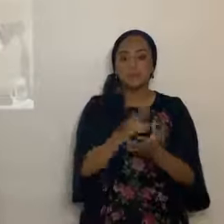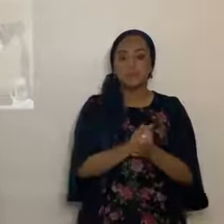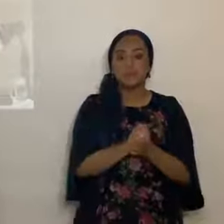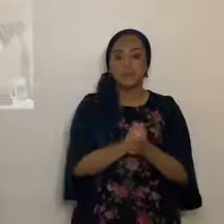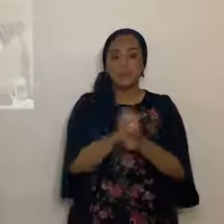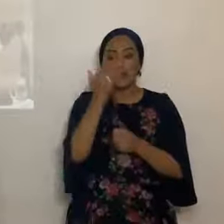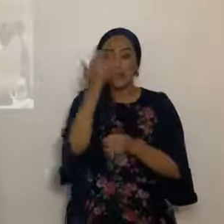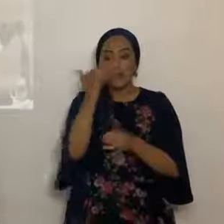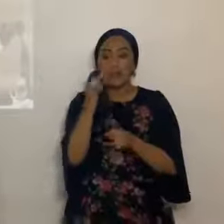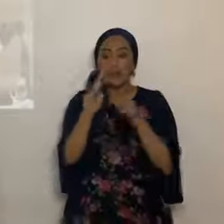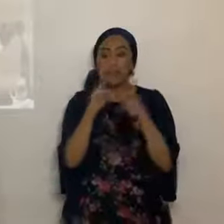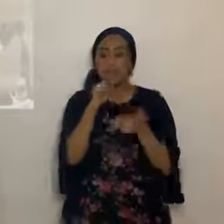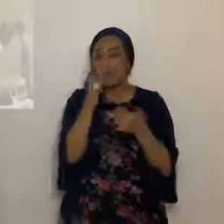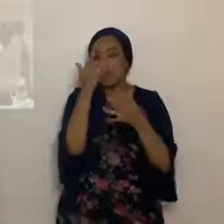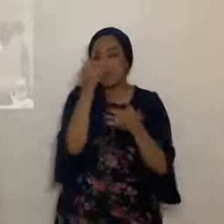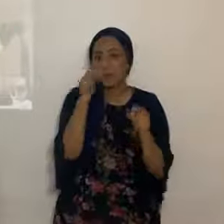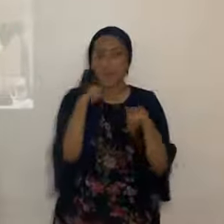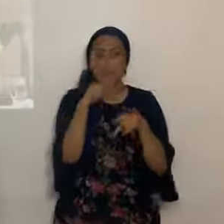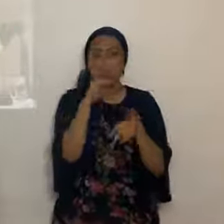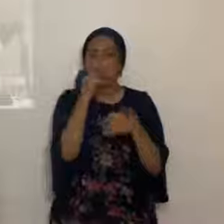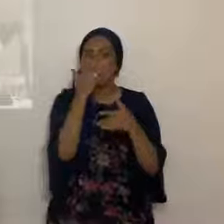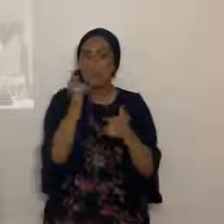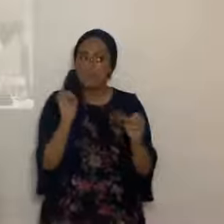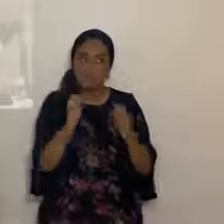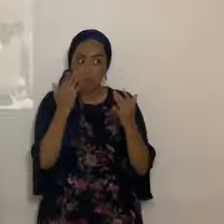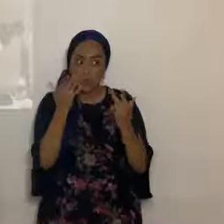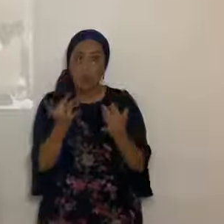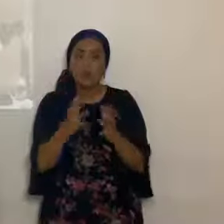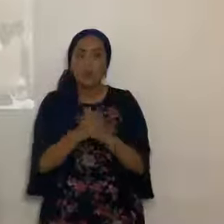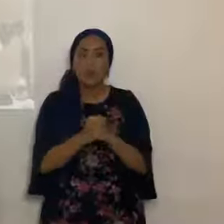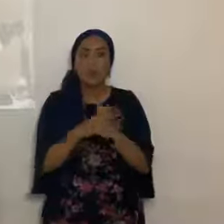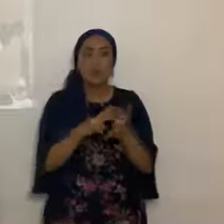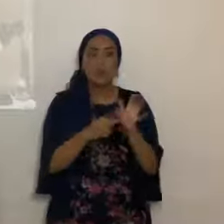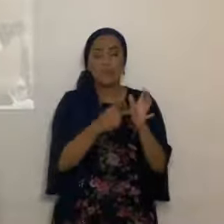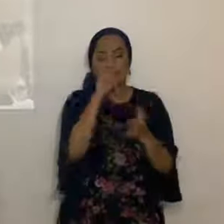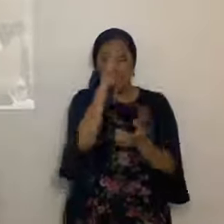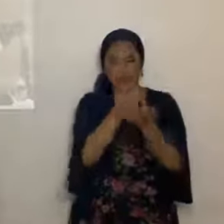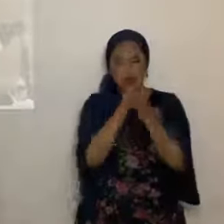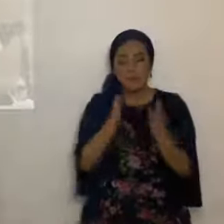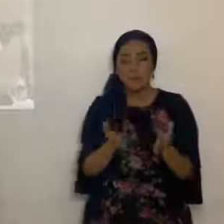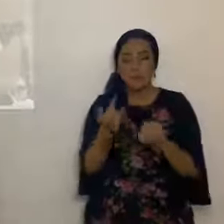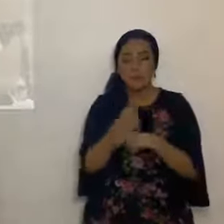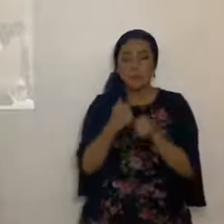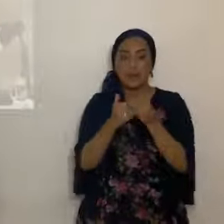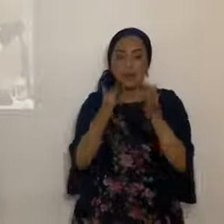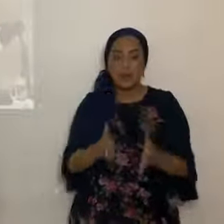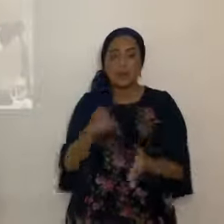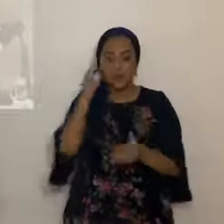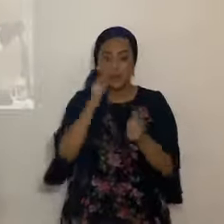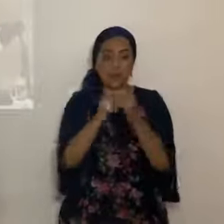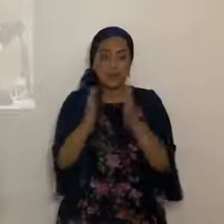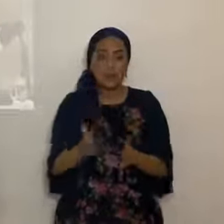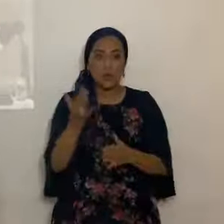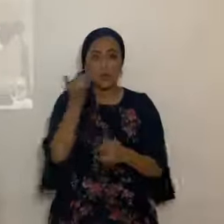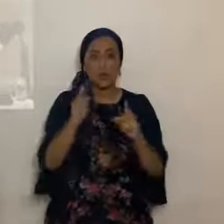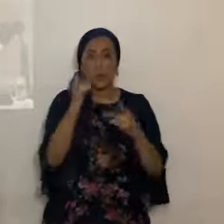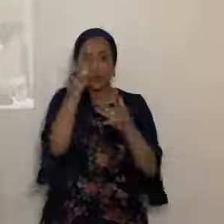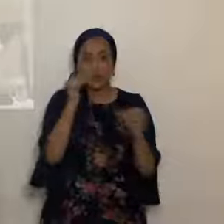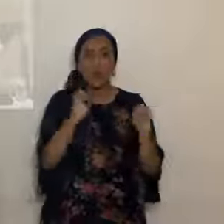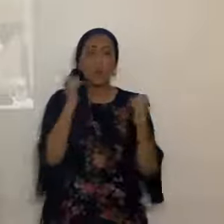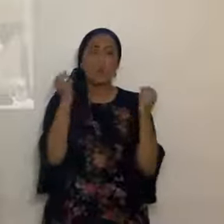el por qué no se sana una persona, me estoy refiriendo creyente porque eso es un curso para discípulos, el por qué no se sana